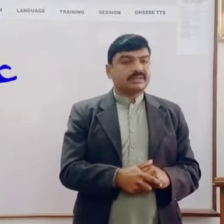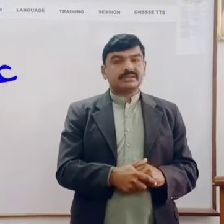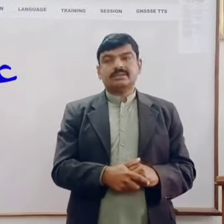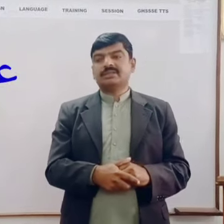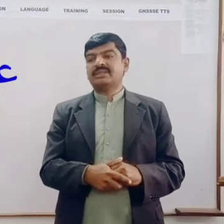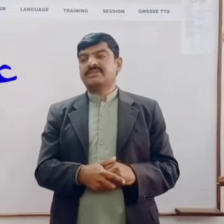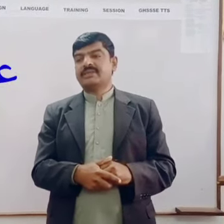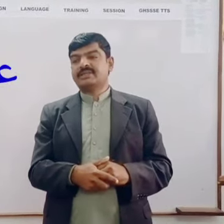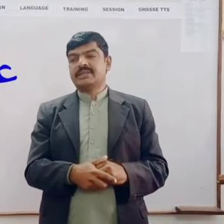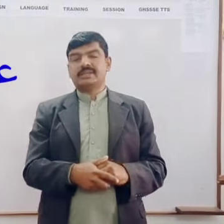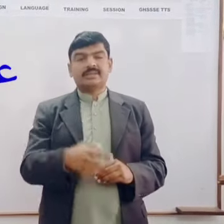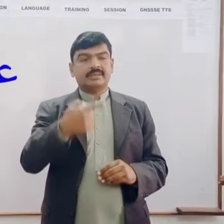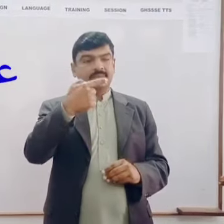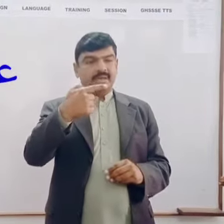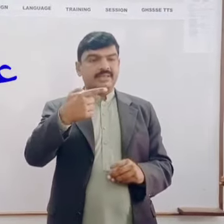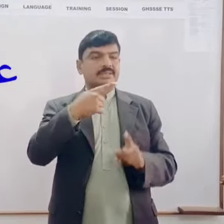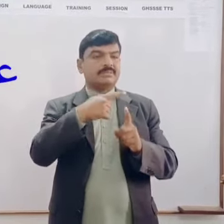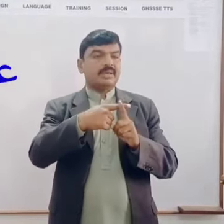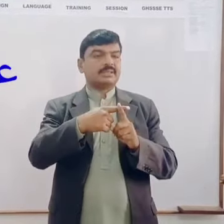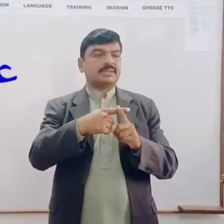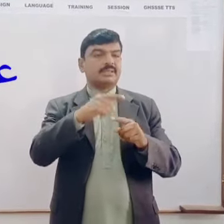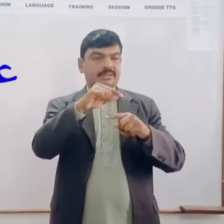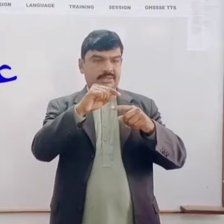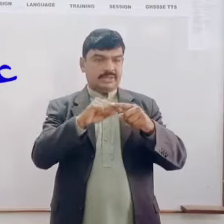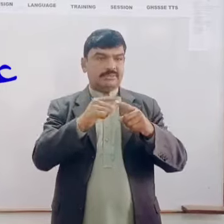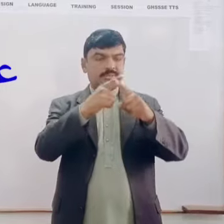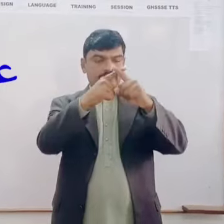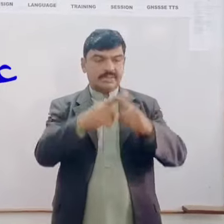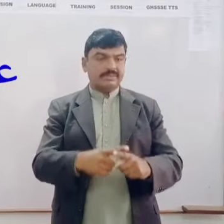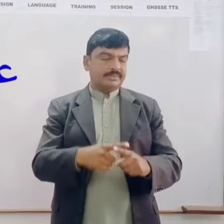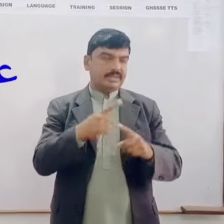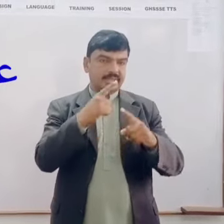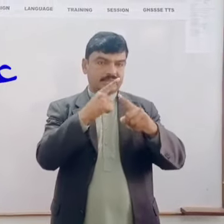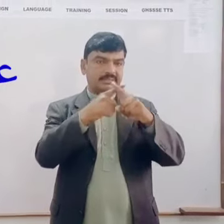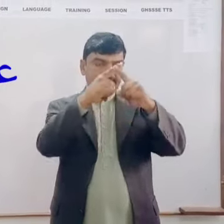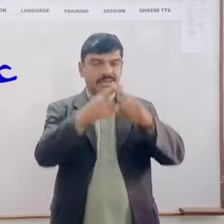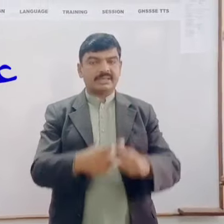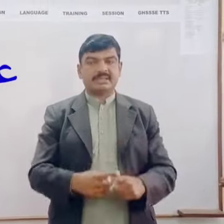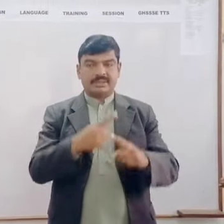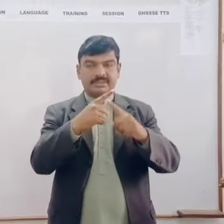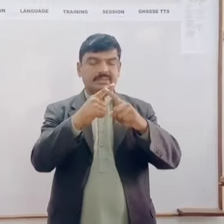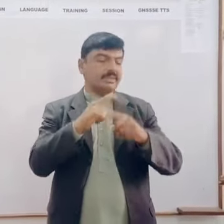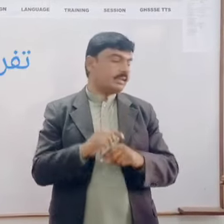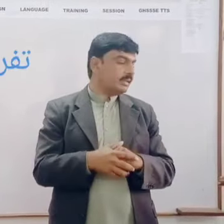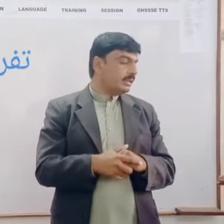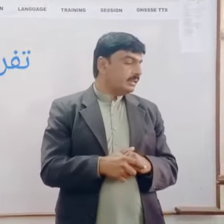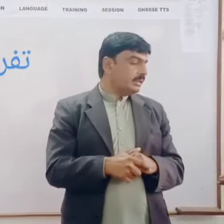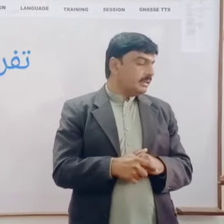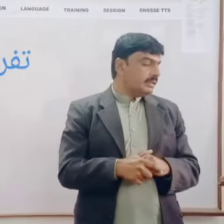अलामत जमा तफरीकी जिसे कहते हैं, ये माइनस, प्लस, तकसीम, ज़रब, ये ज़रब जो भाड़े का साइन बराबर ज़रब ये, ठीक